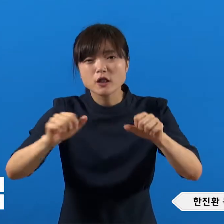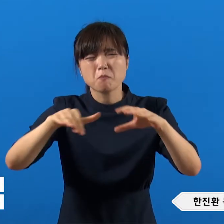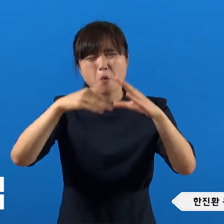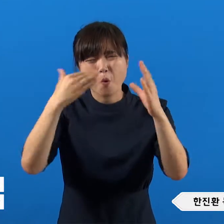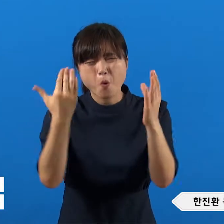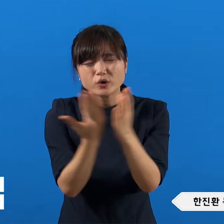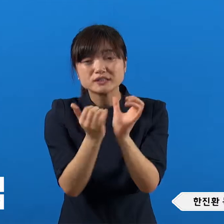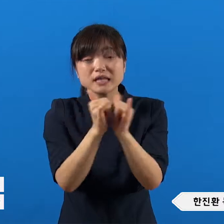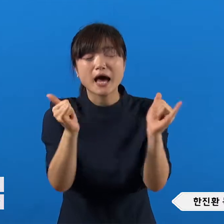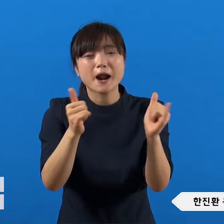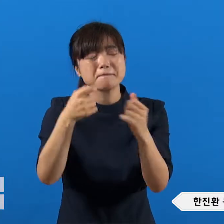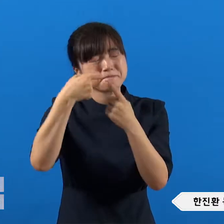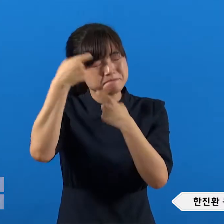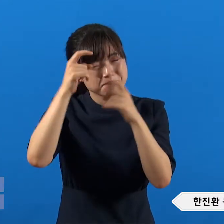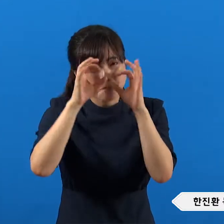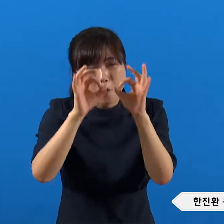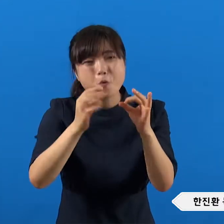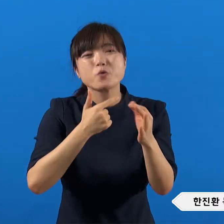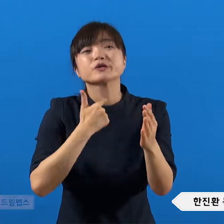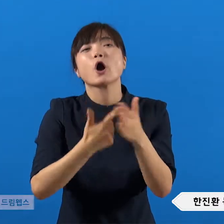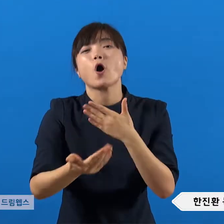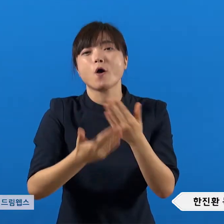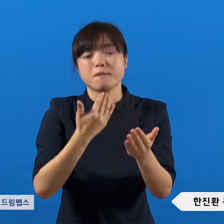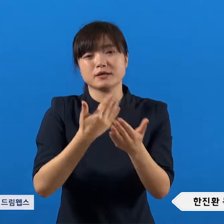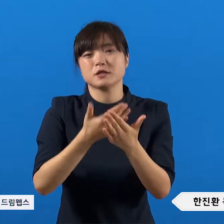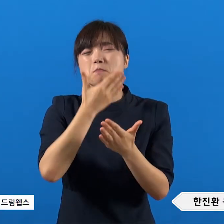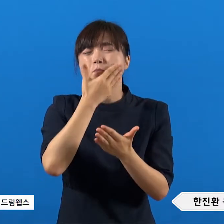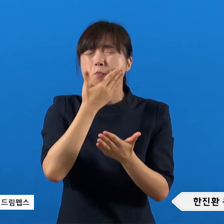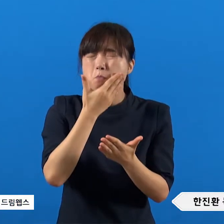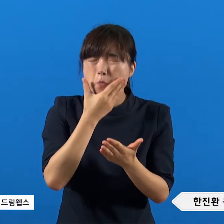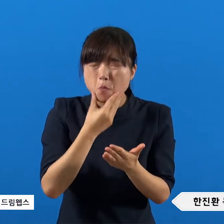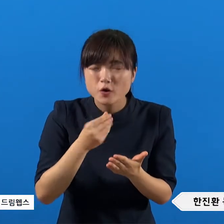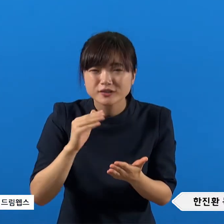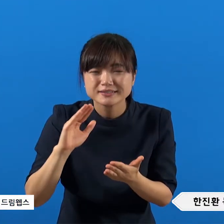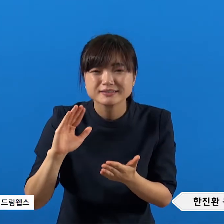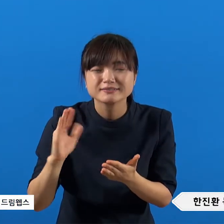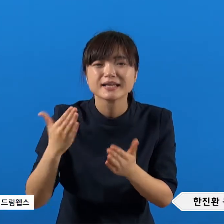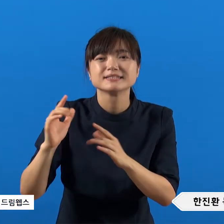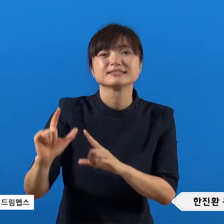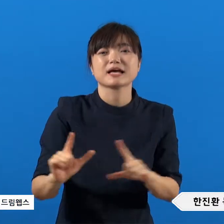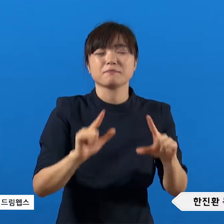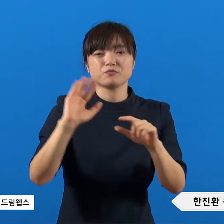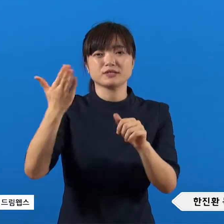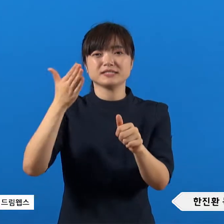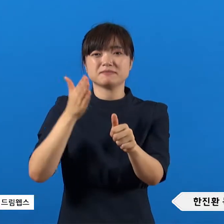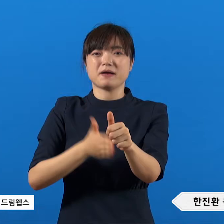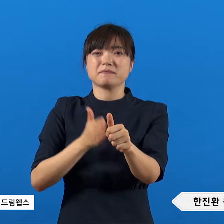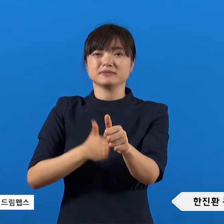모두가 경험하고 누리는 그런 복된 삶 되시기를 바랍니다.